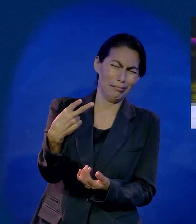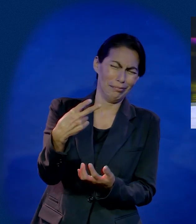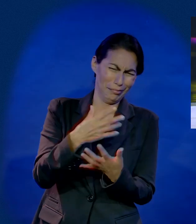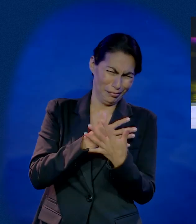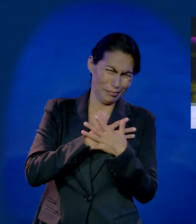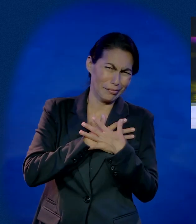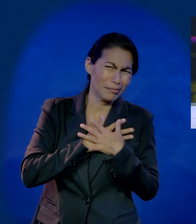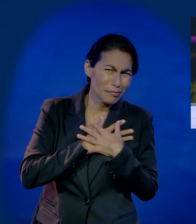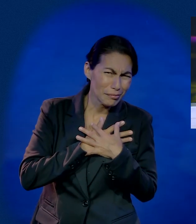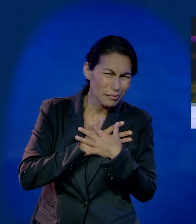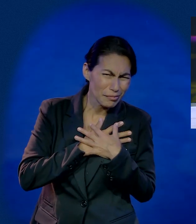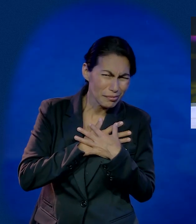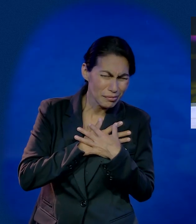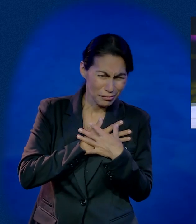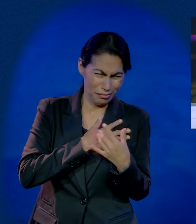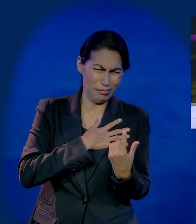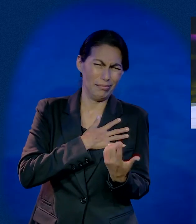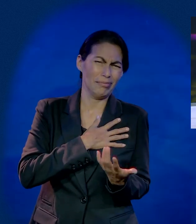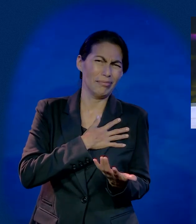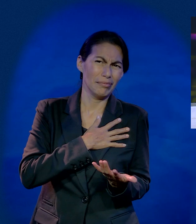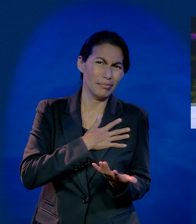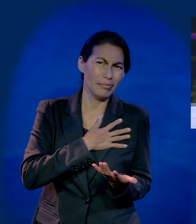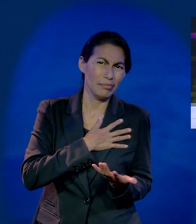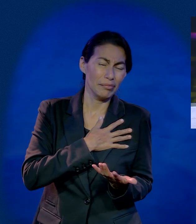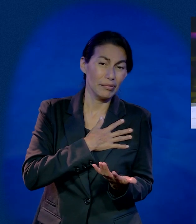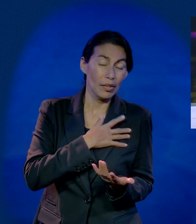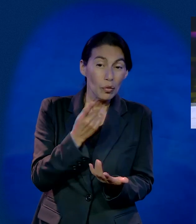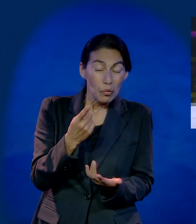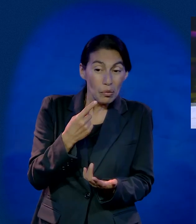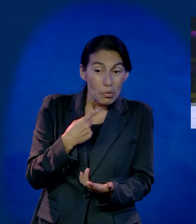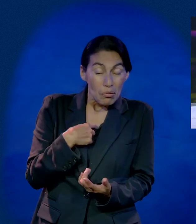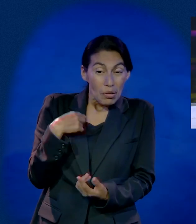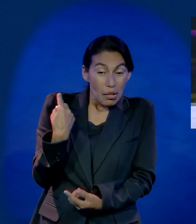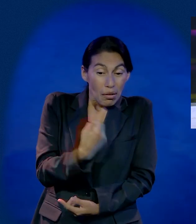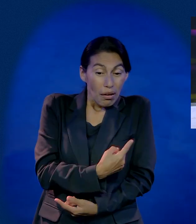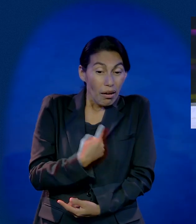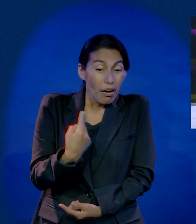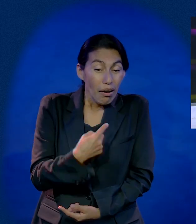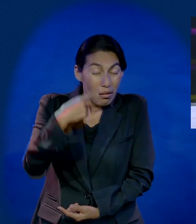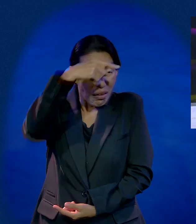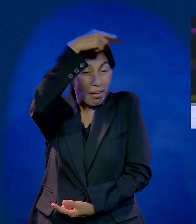Yo recuerdo su mirada como diciendo, ¿me amas?